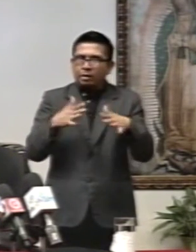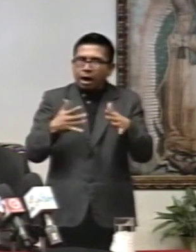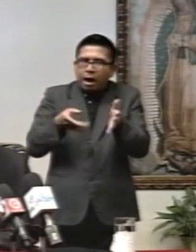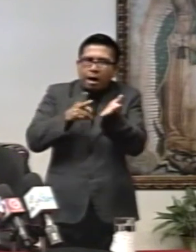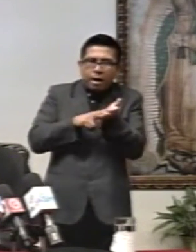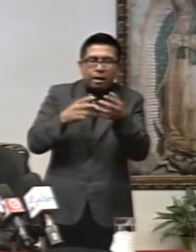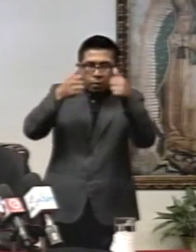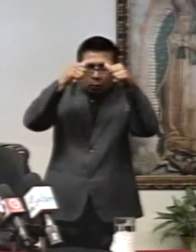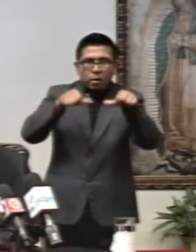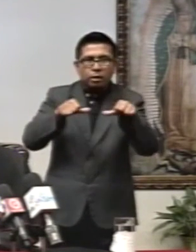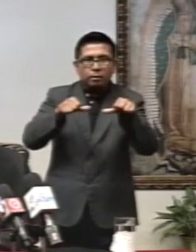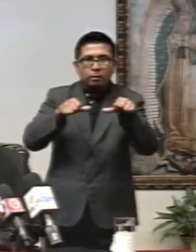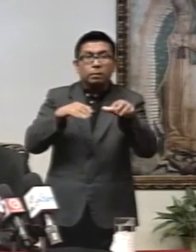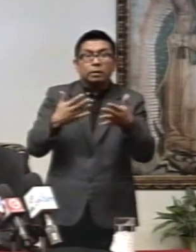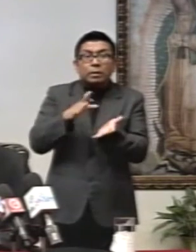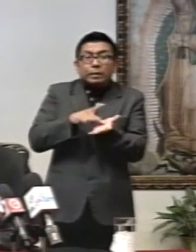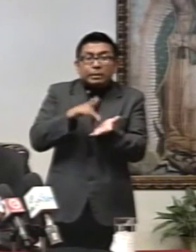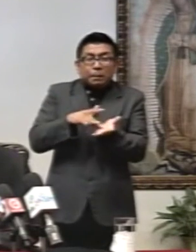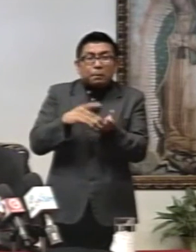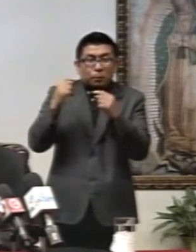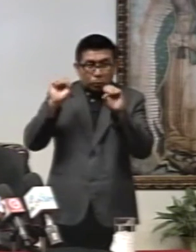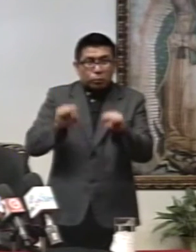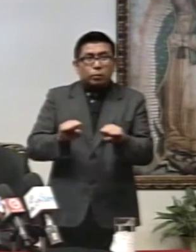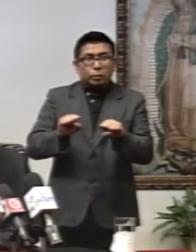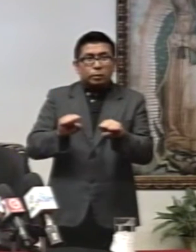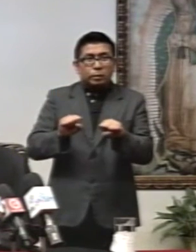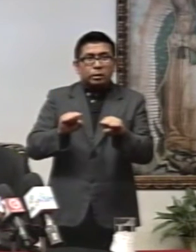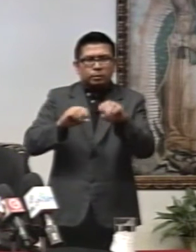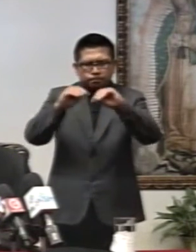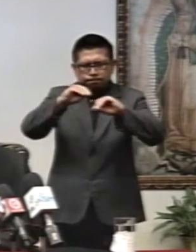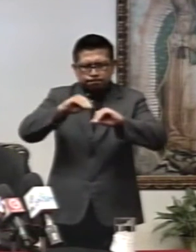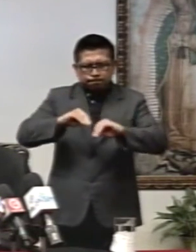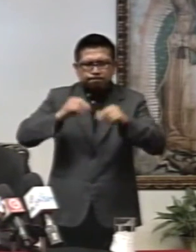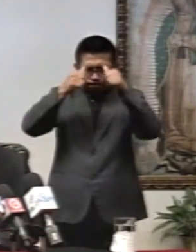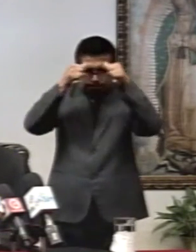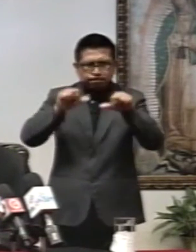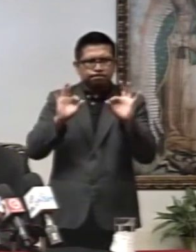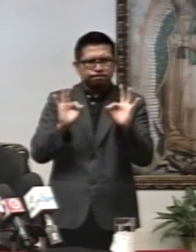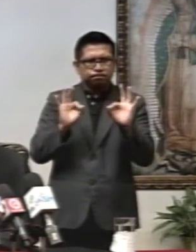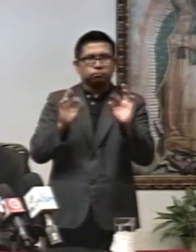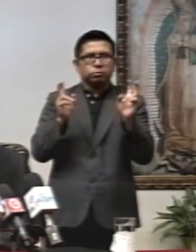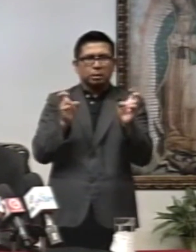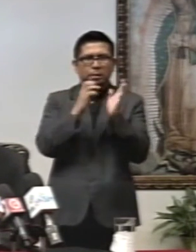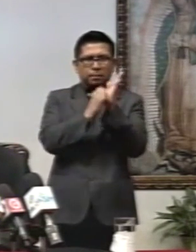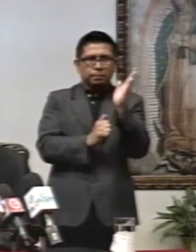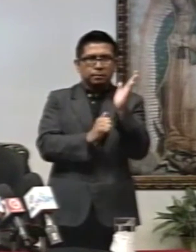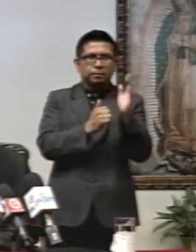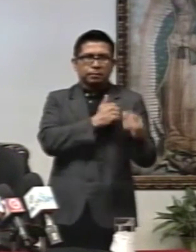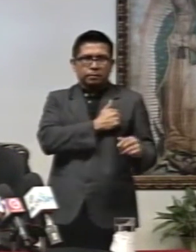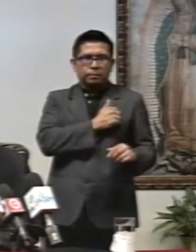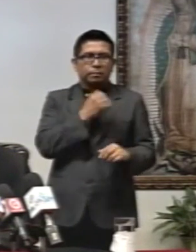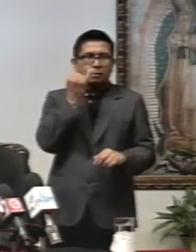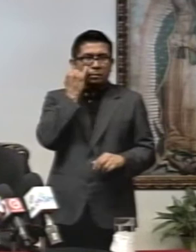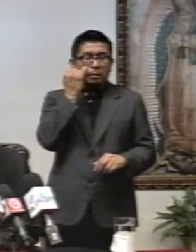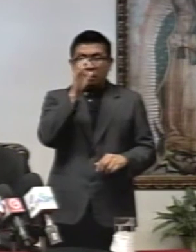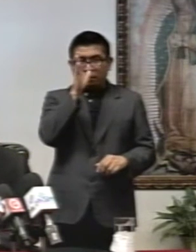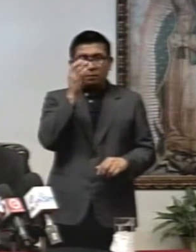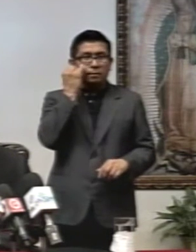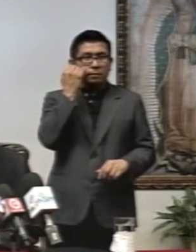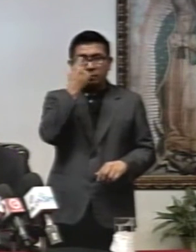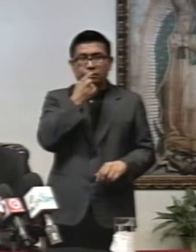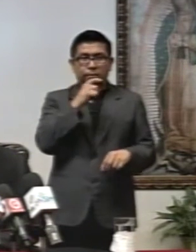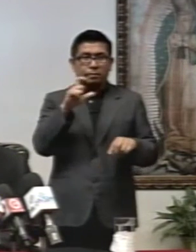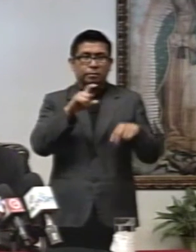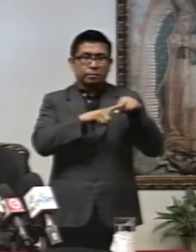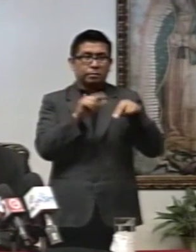ha tomado para poder hacer un buen acuerdo de nación en este tema, tomando en cuenta que ya hay un acuerdo marco incluso